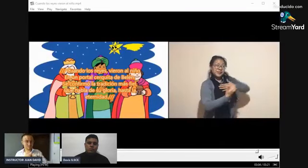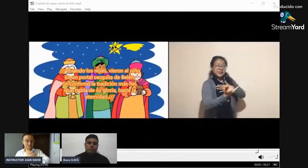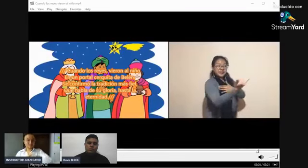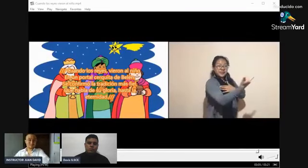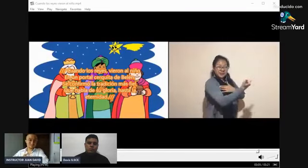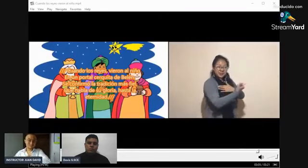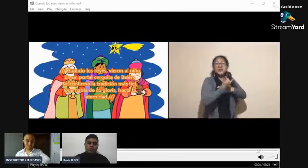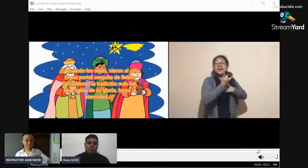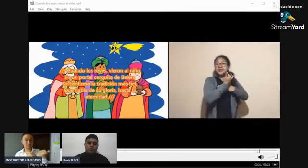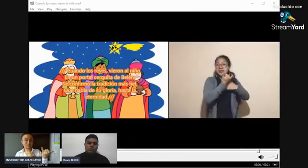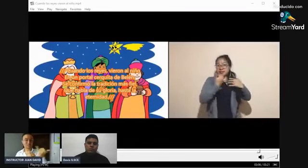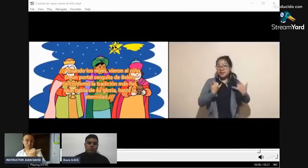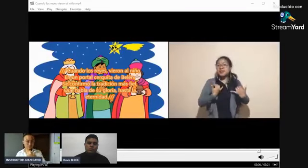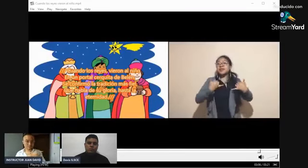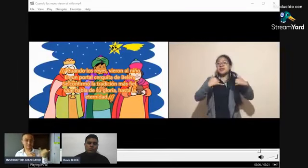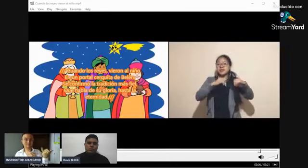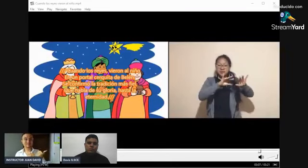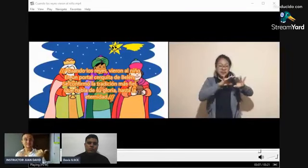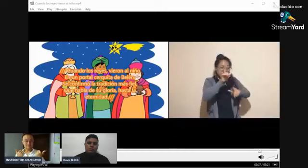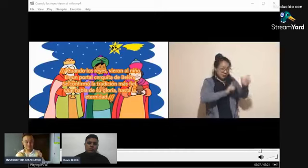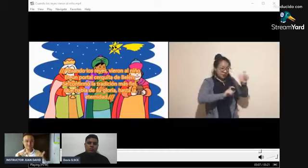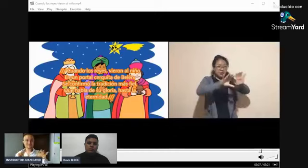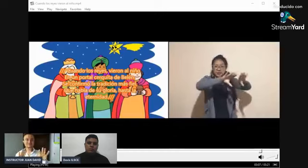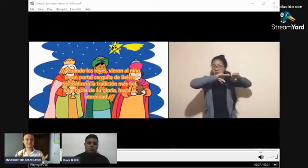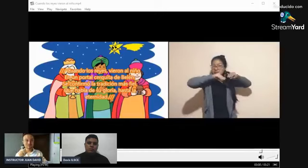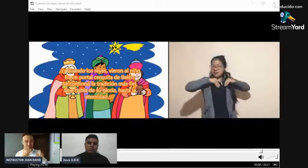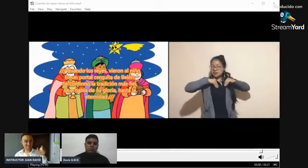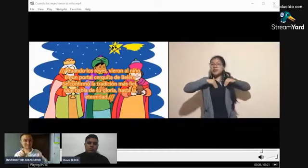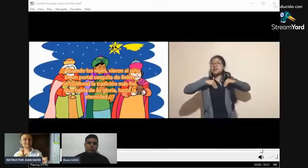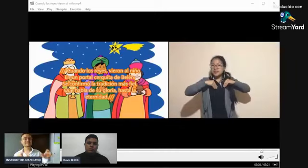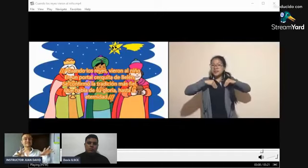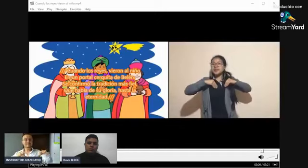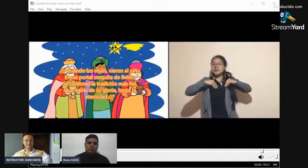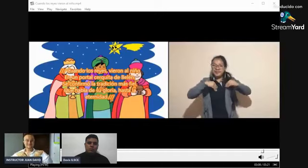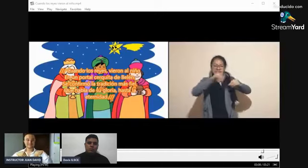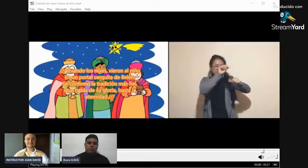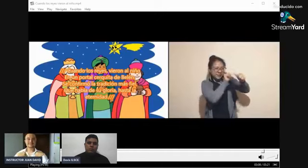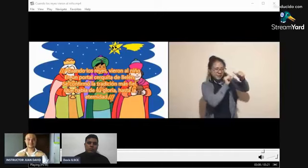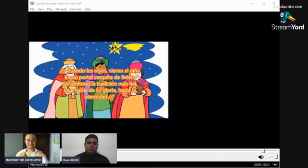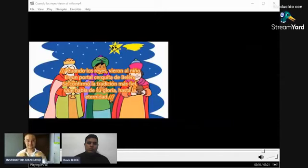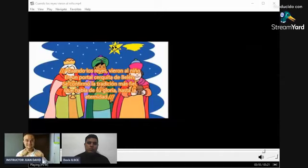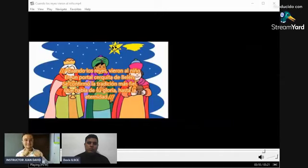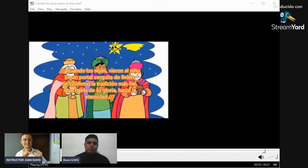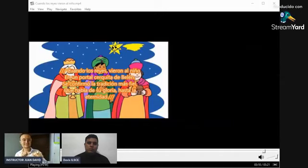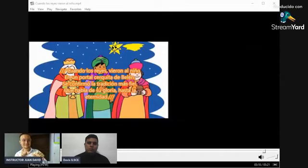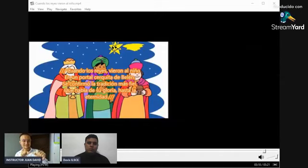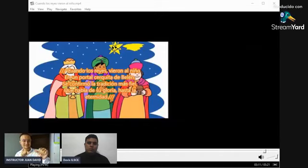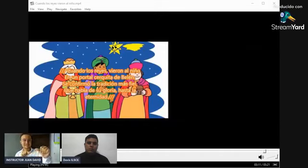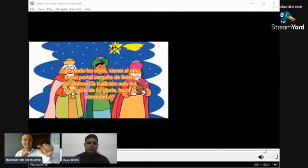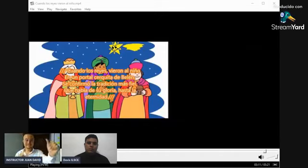de Belén, se confirmó la tradición más fiel.